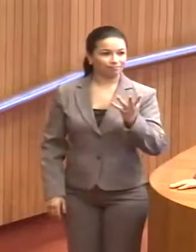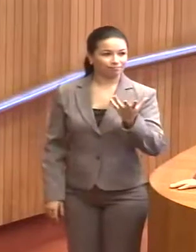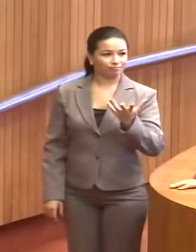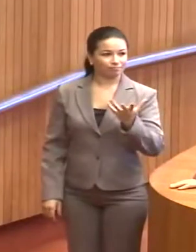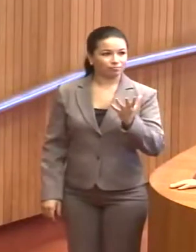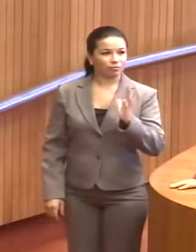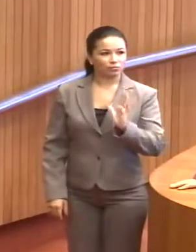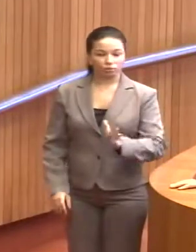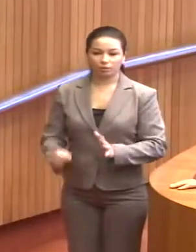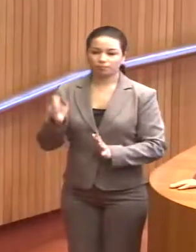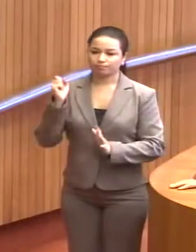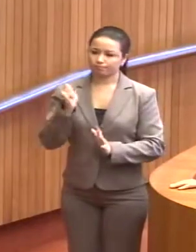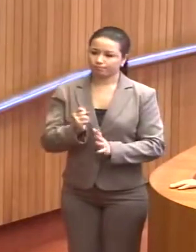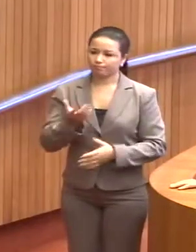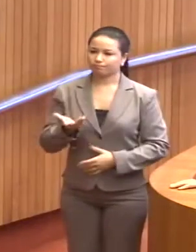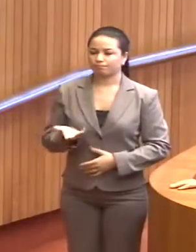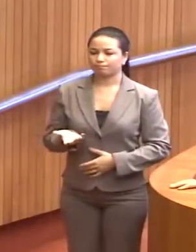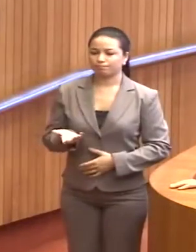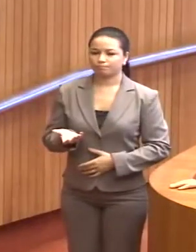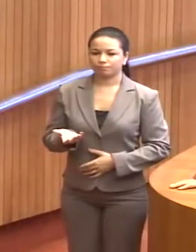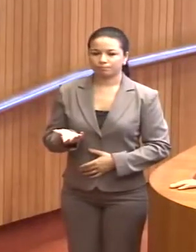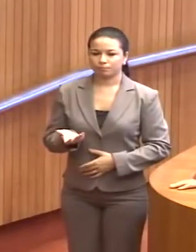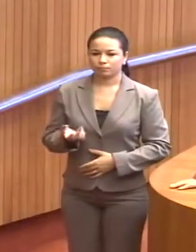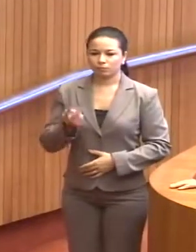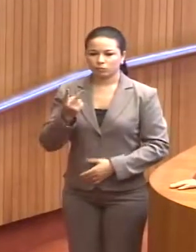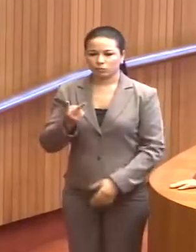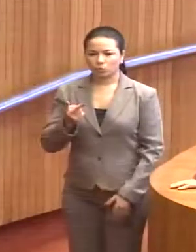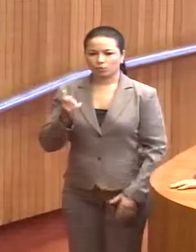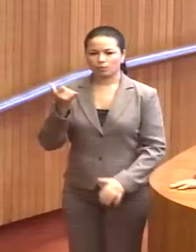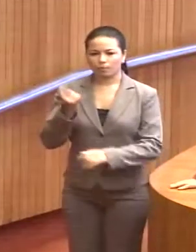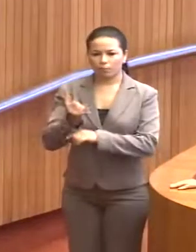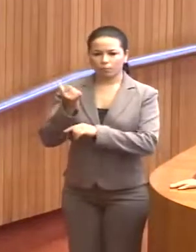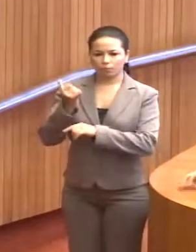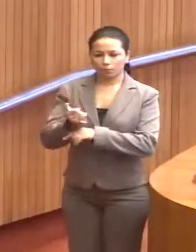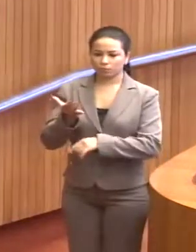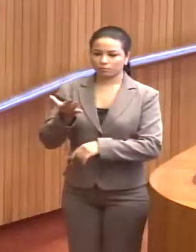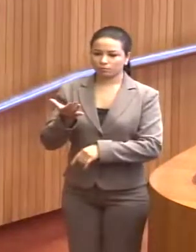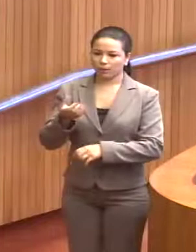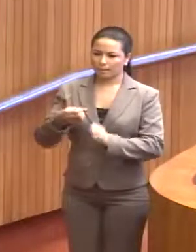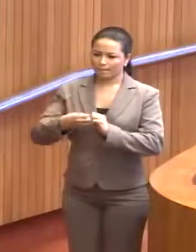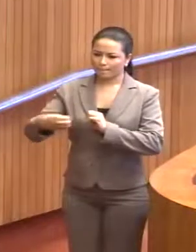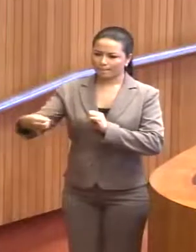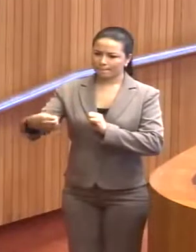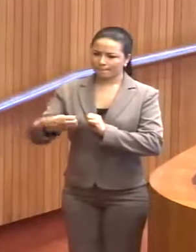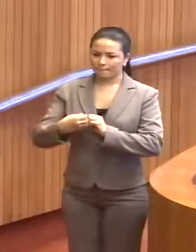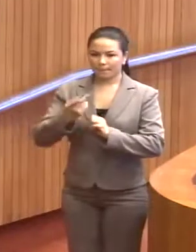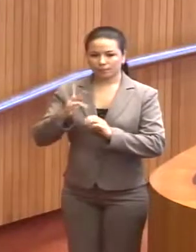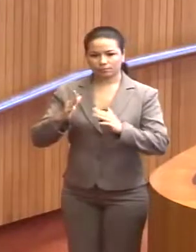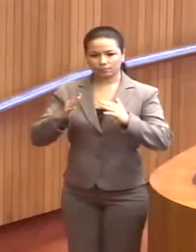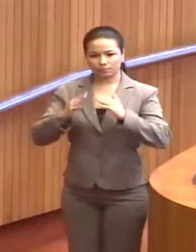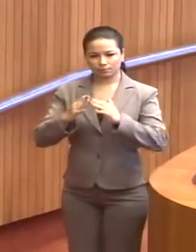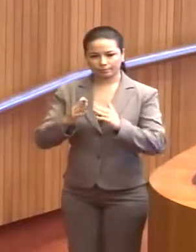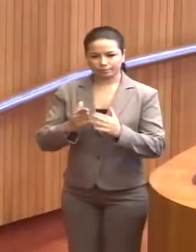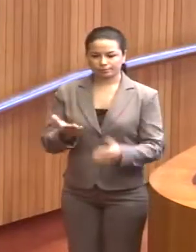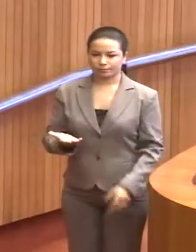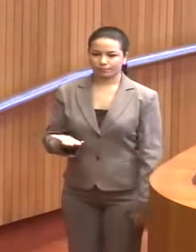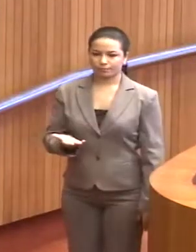Foi executado com 2 tiros nas proximidades da sua residência.